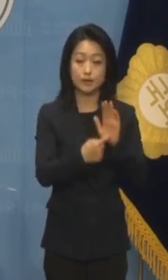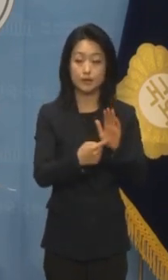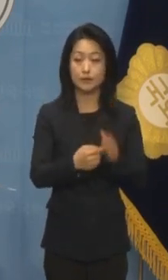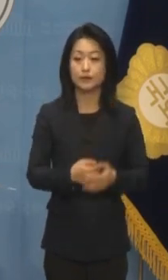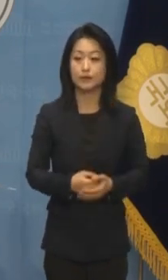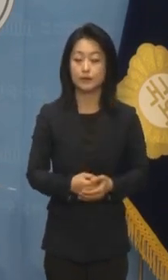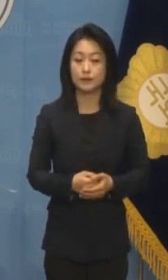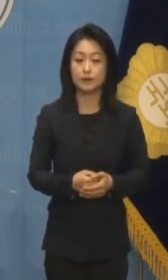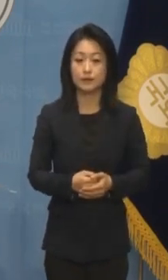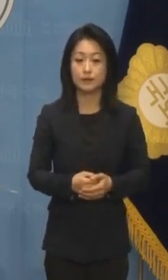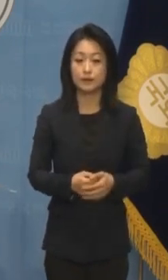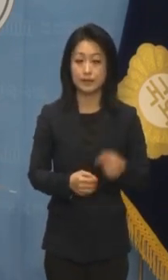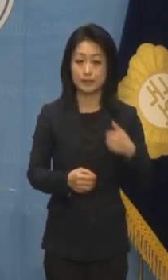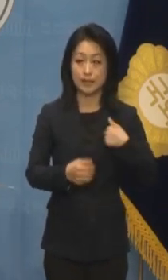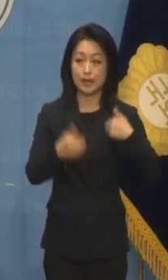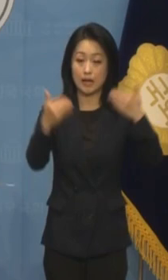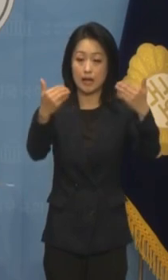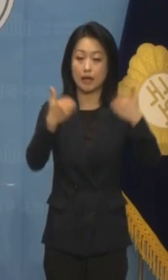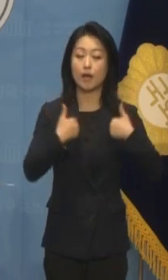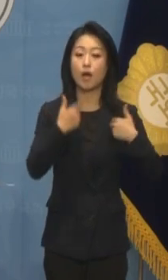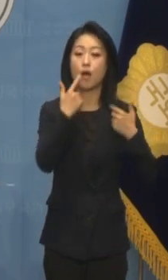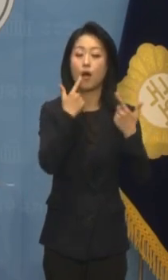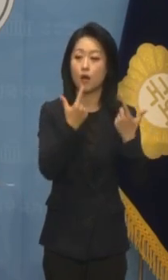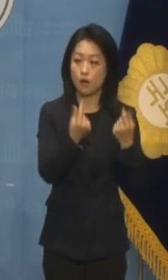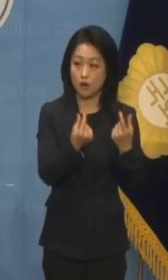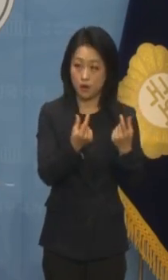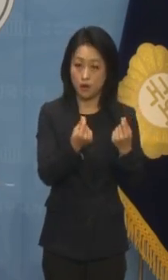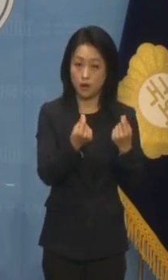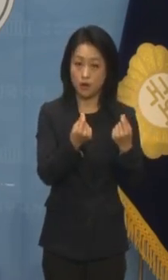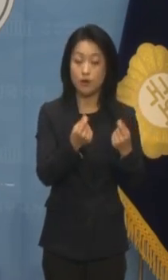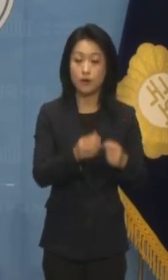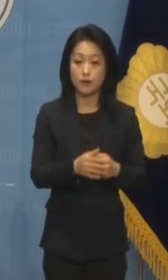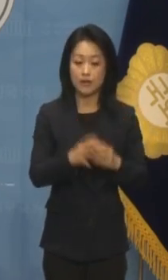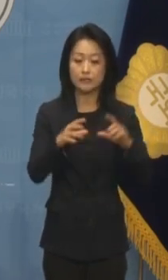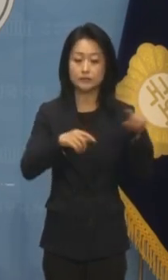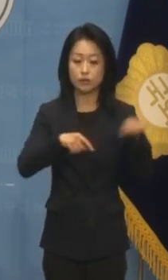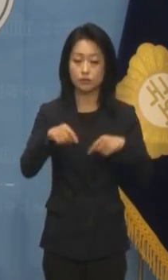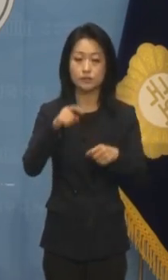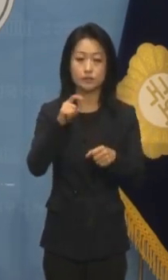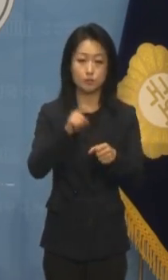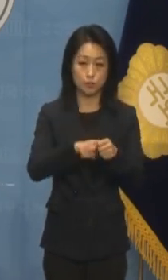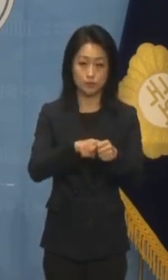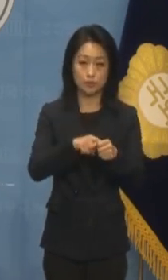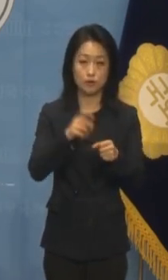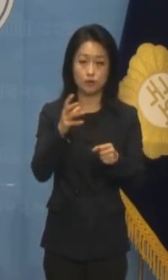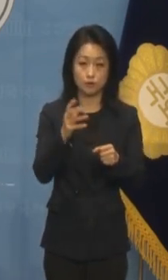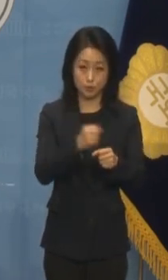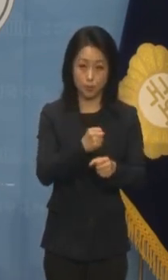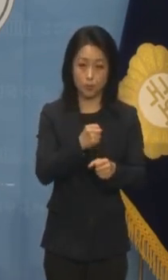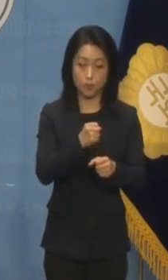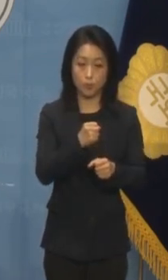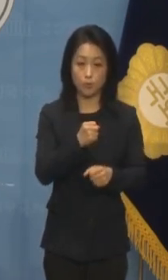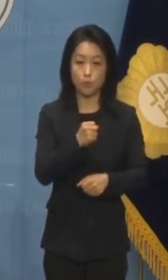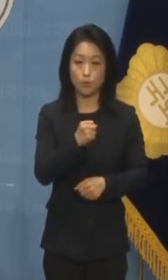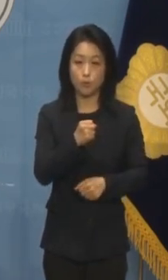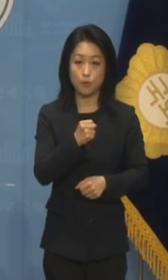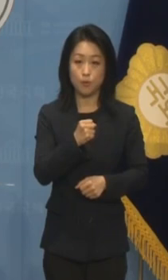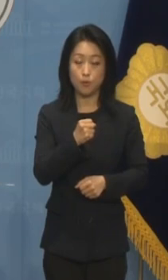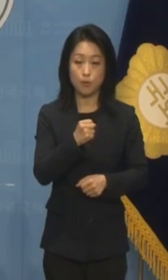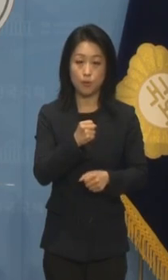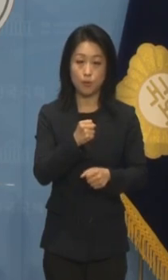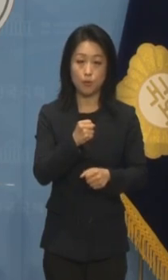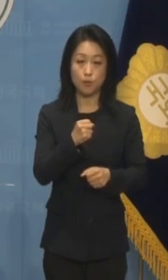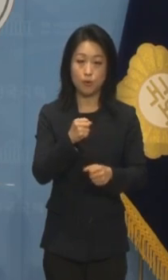주로 내가 타겟이었어요. 이게 매우 정치적인 좀 배경이